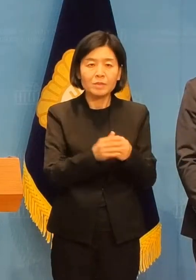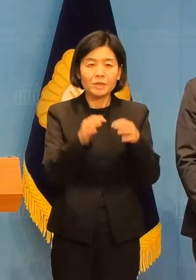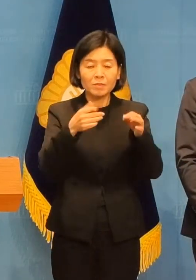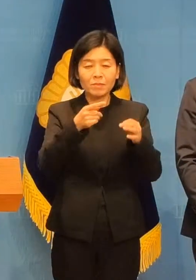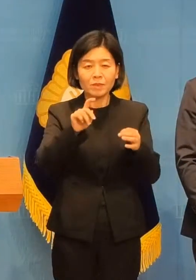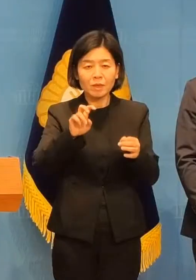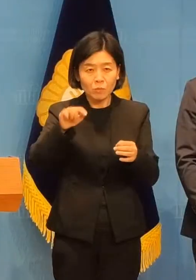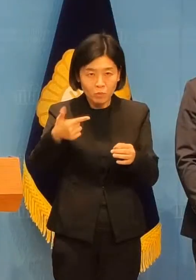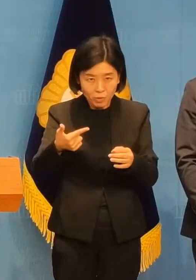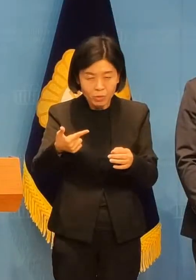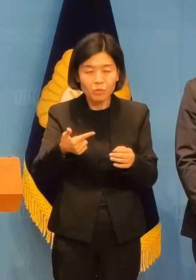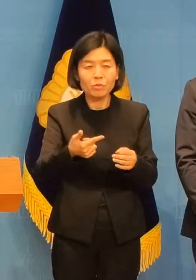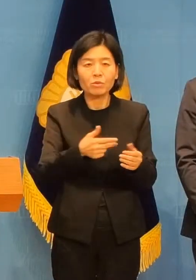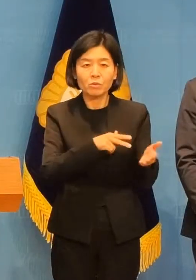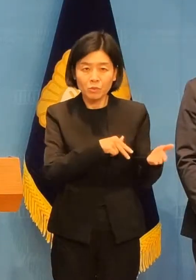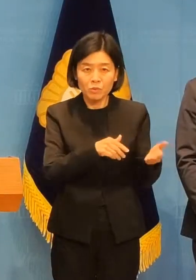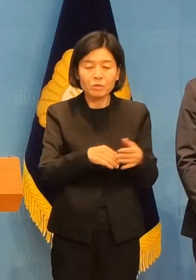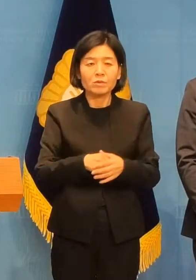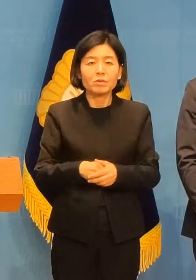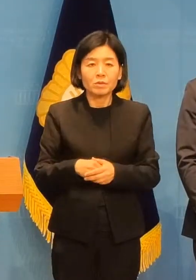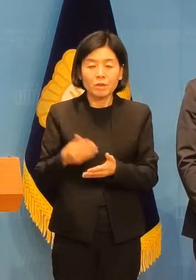김남원 인천서구의원입니다.